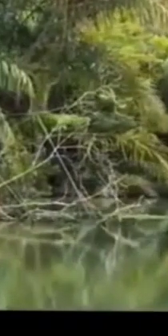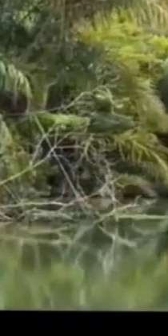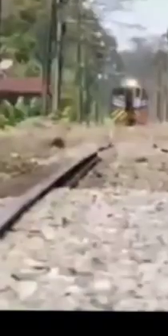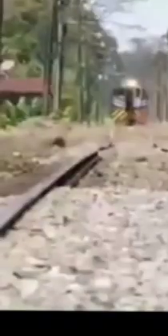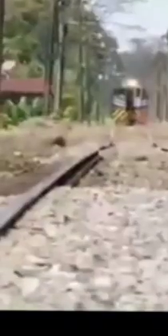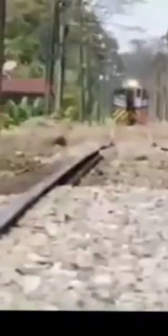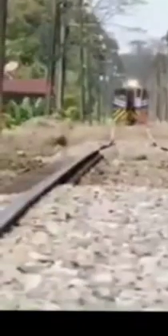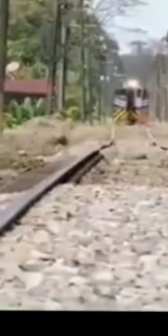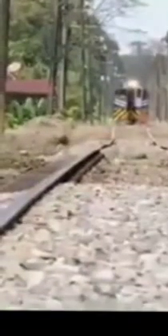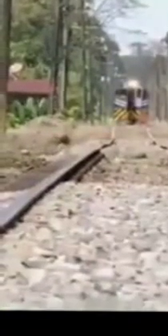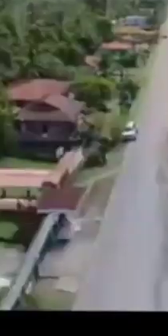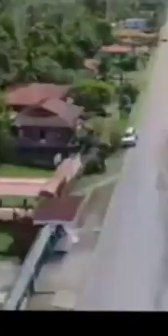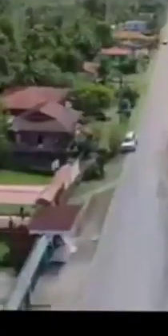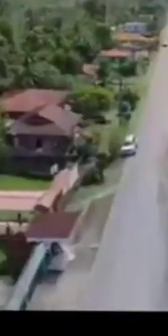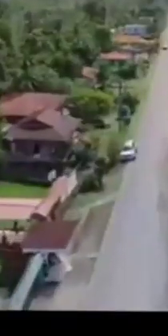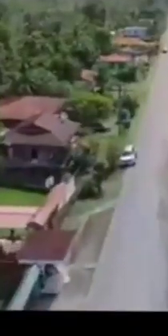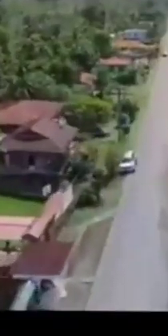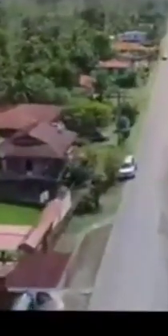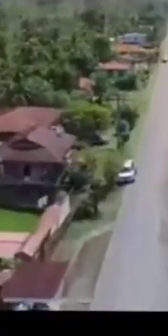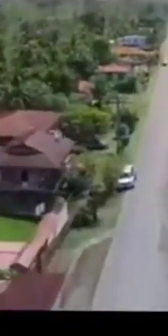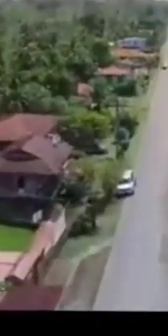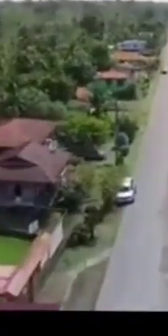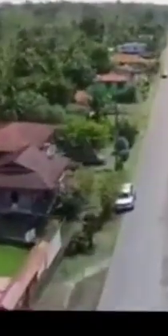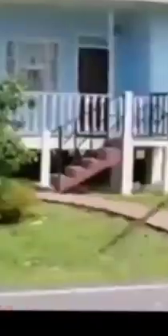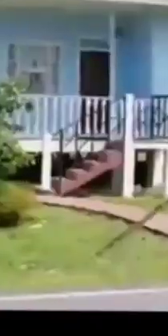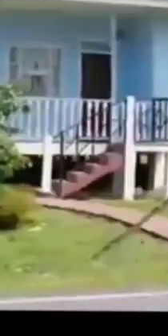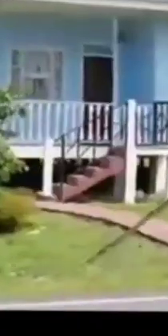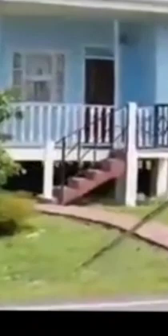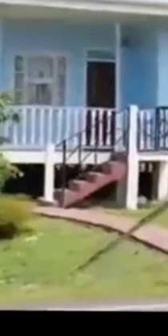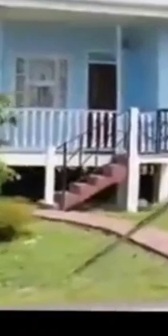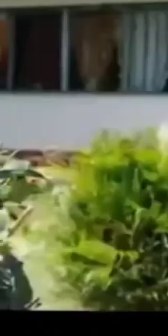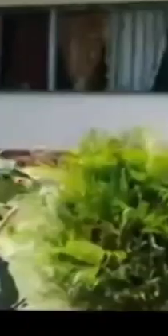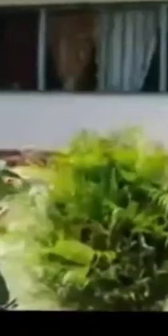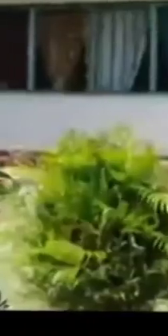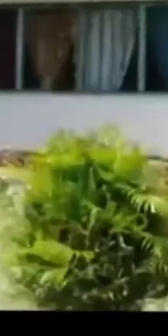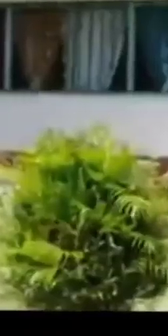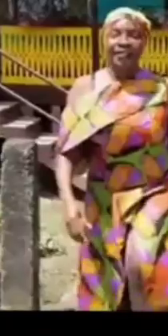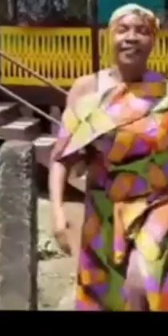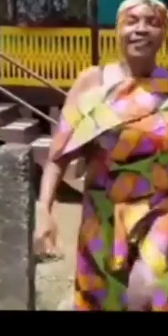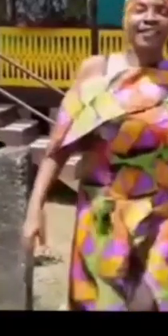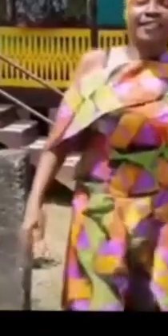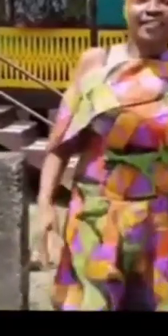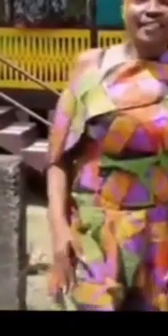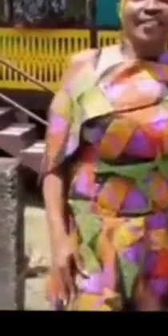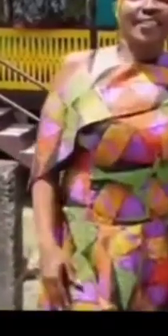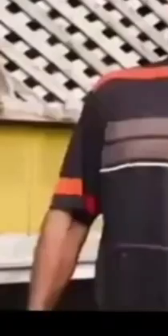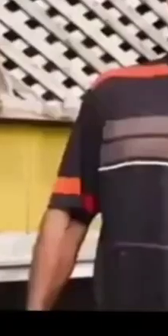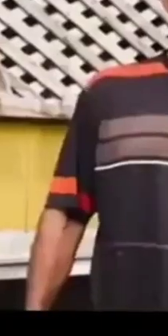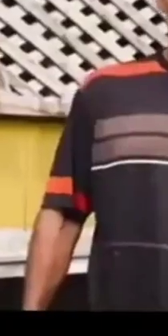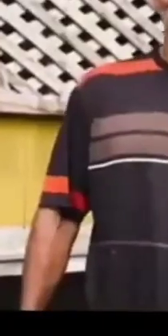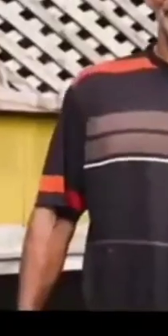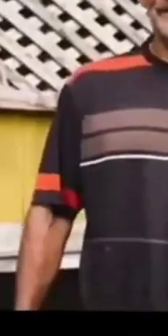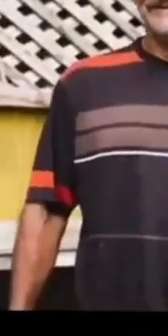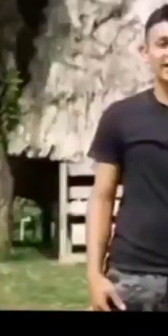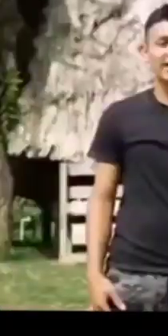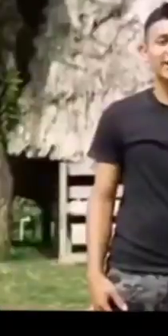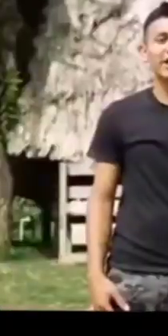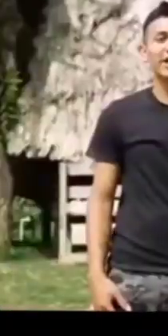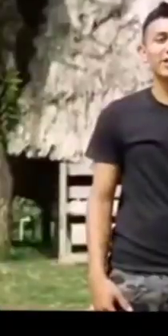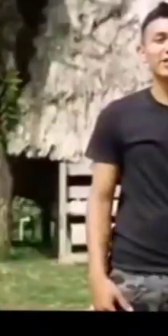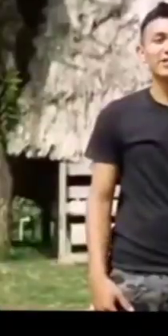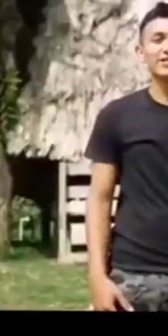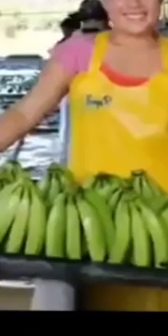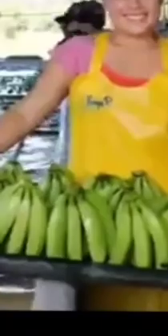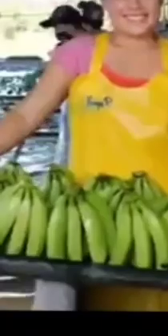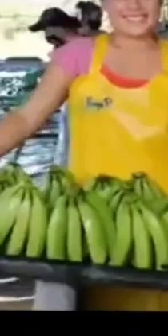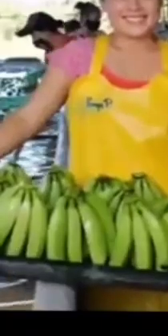fundado en 1969 el cantón de mattina está compuesto de una población multicultural en donde confluyen diversas